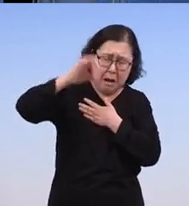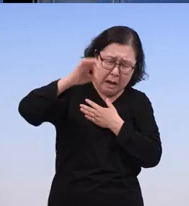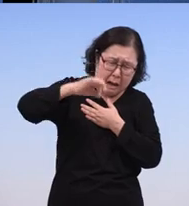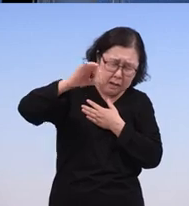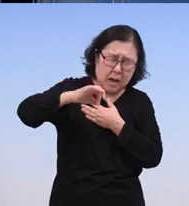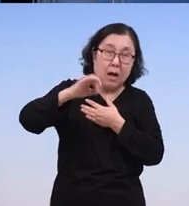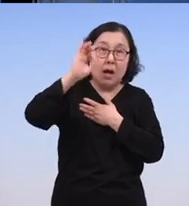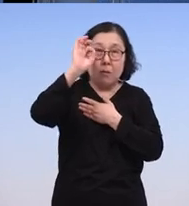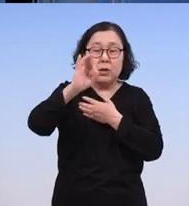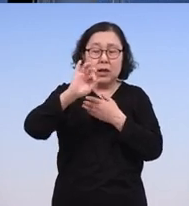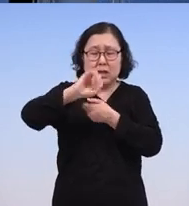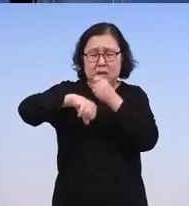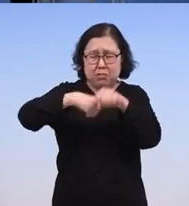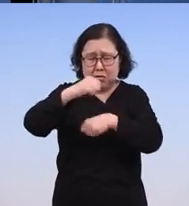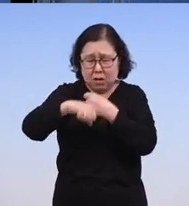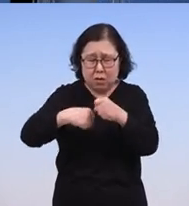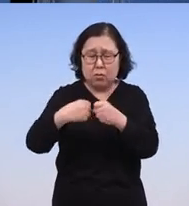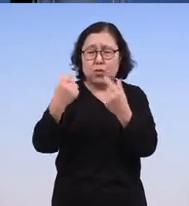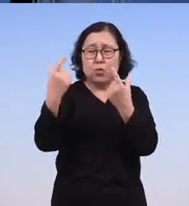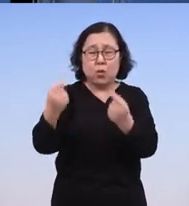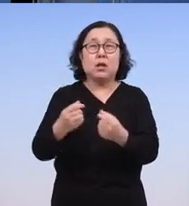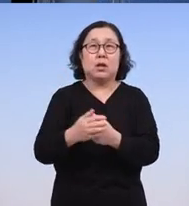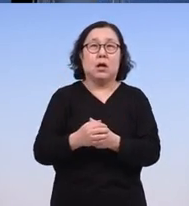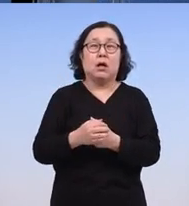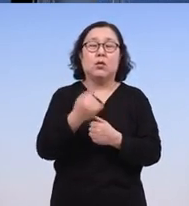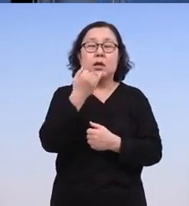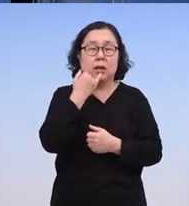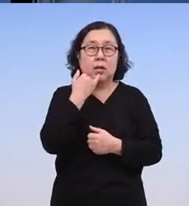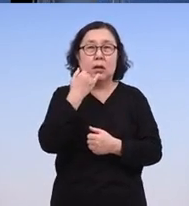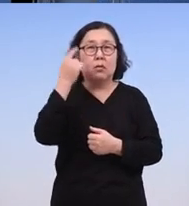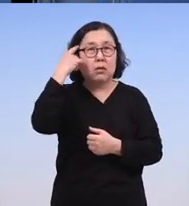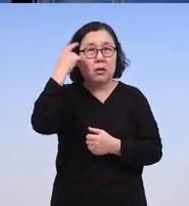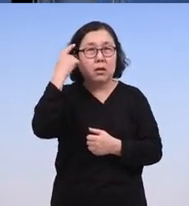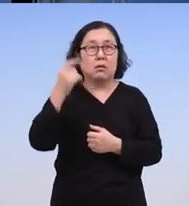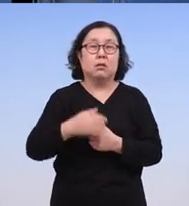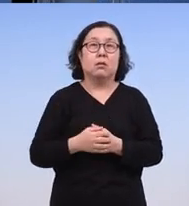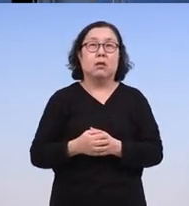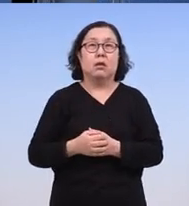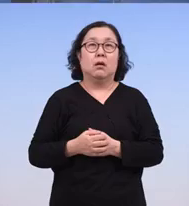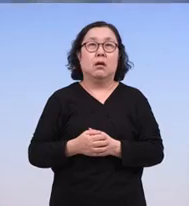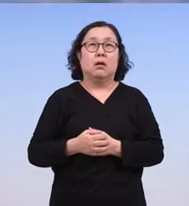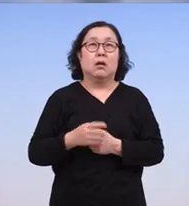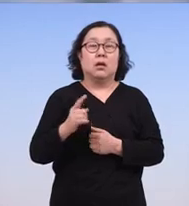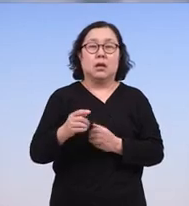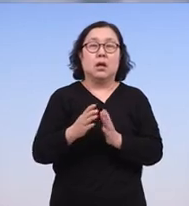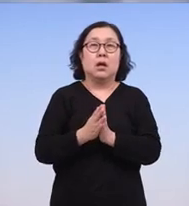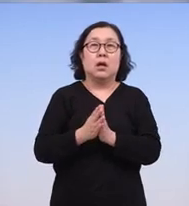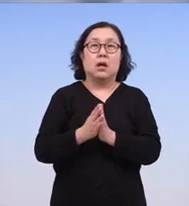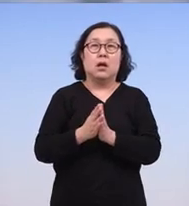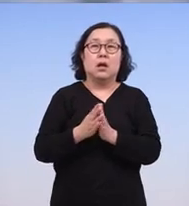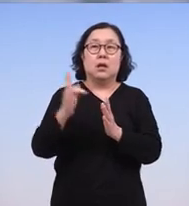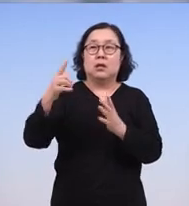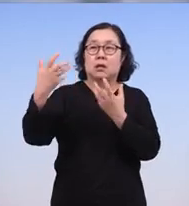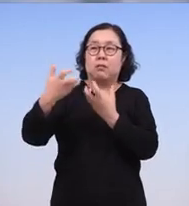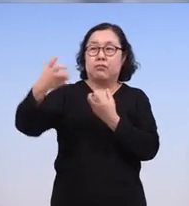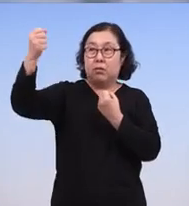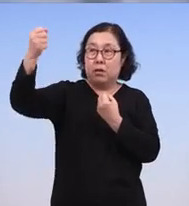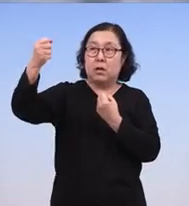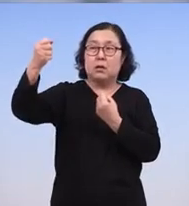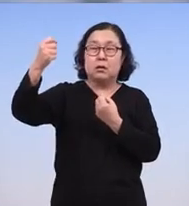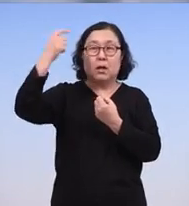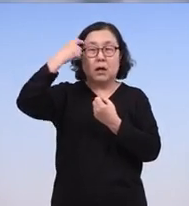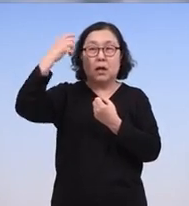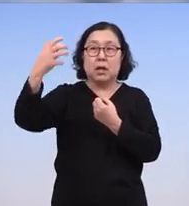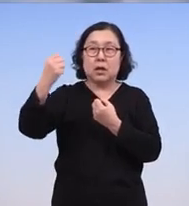경시하다가 보니까 사람이 짐승하고도 관계가 지면 뭐 어떠냐고, 상관없다고. 이게 이원론이 가지는